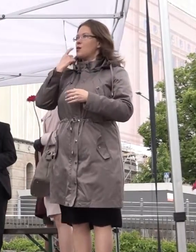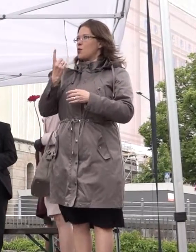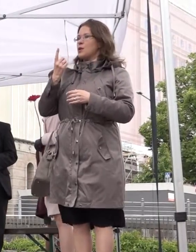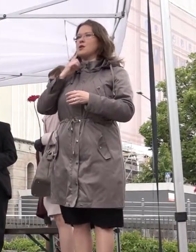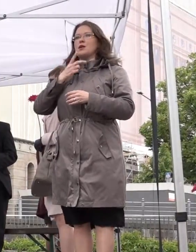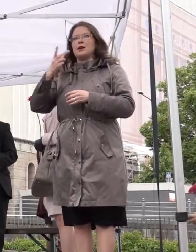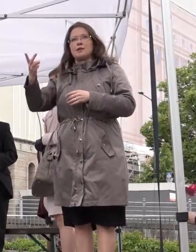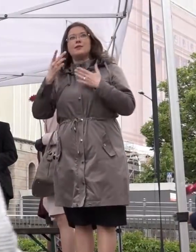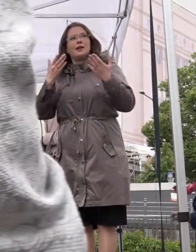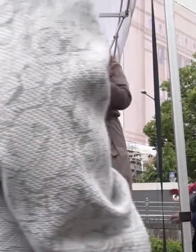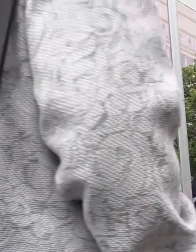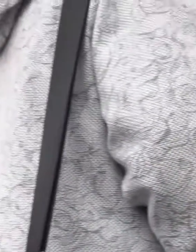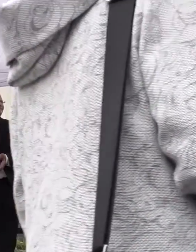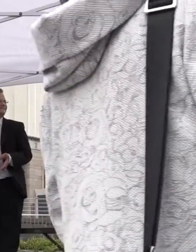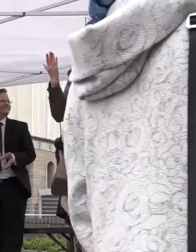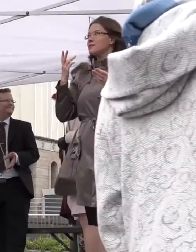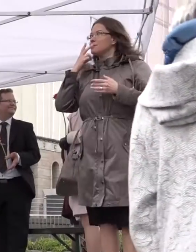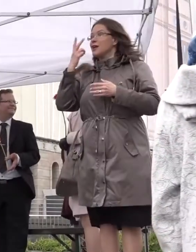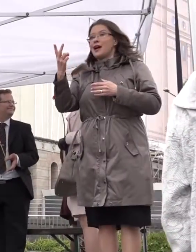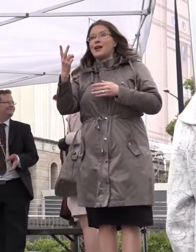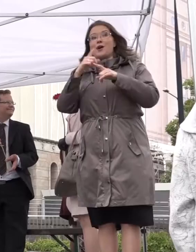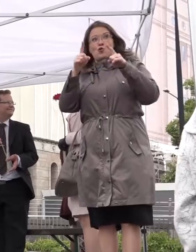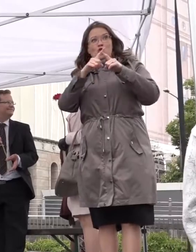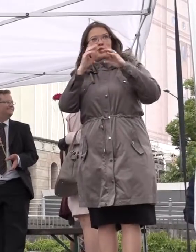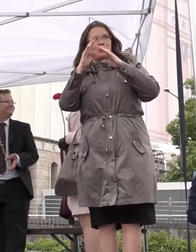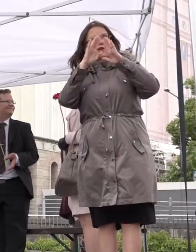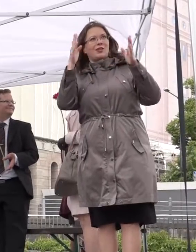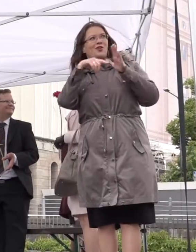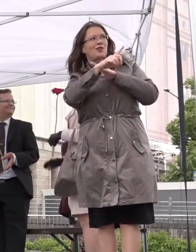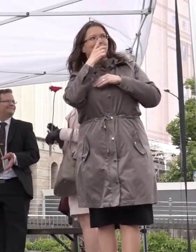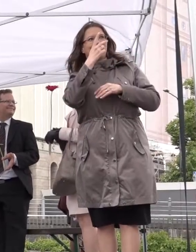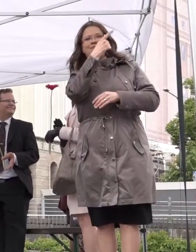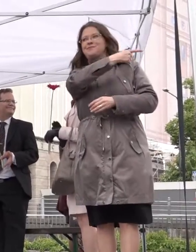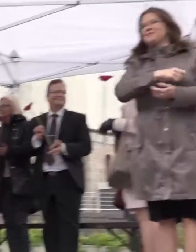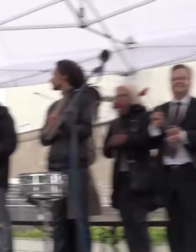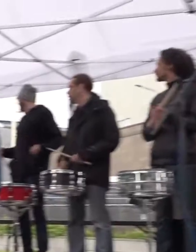aina. Kiitos paljon ja nähdään kohta Musiikkitalolla.